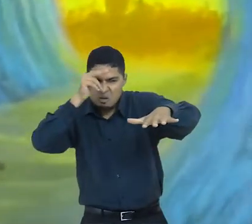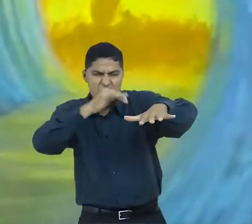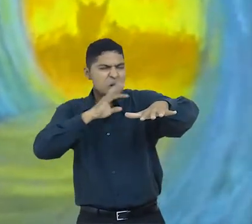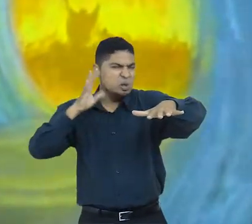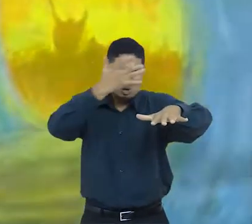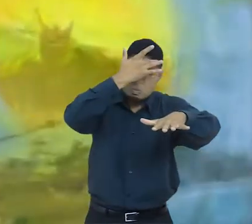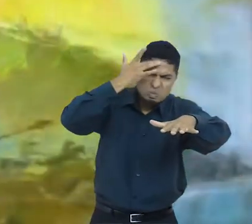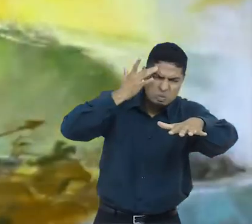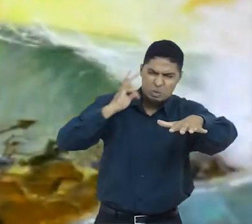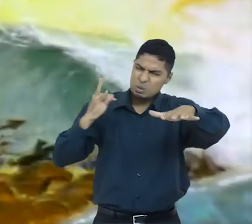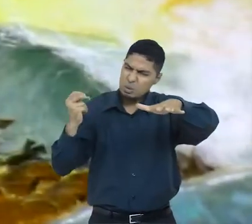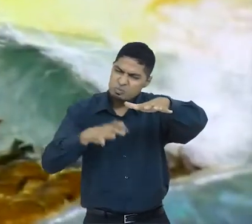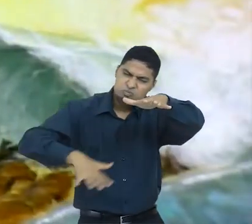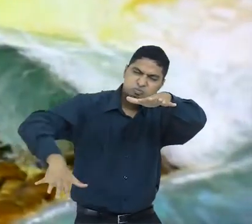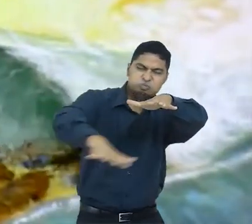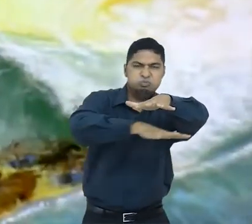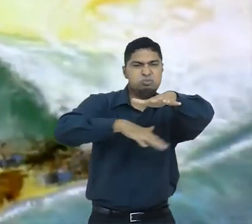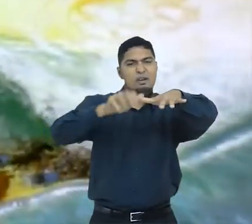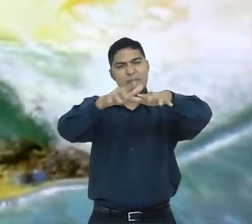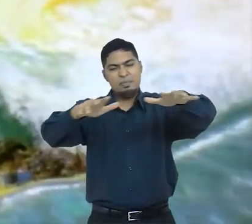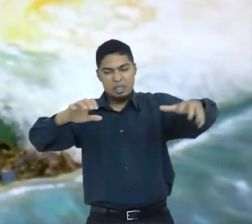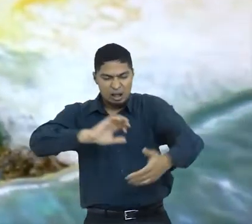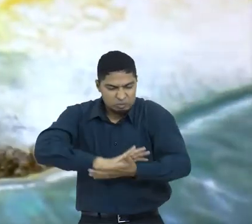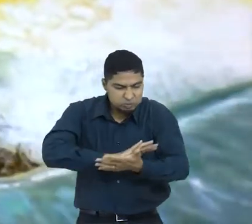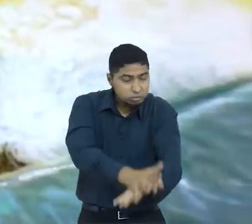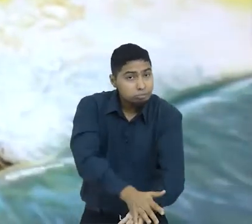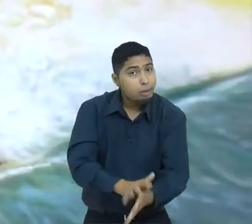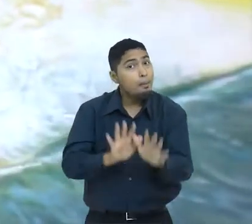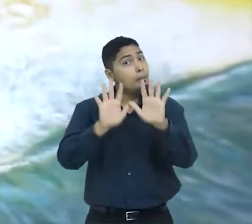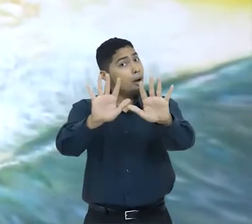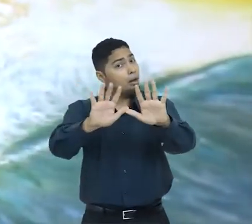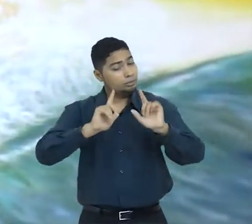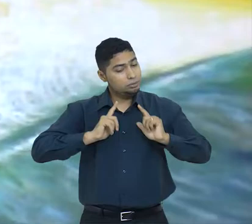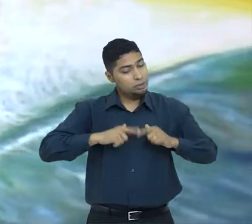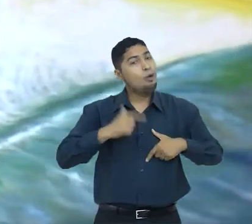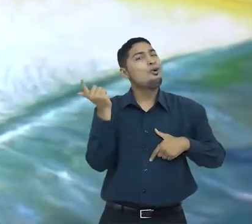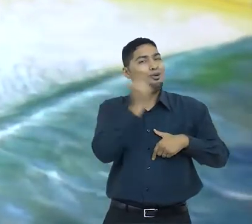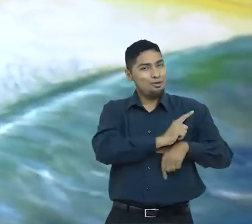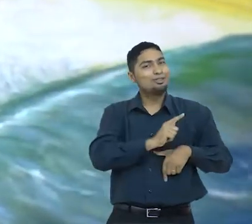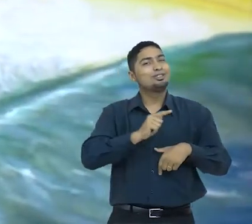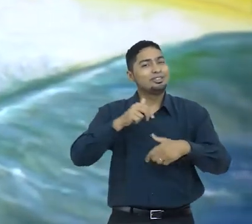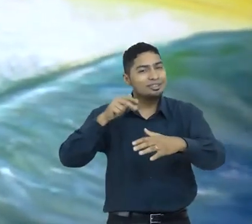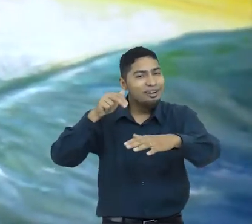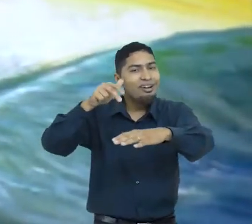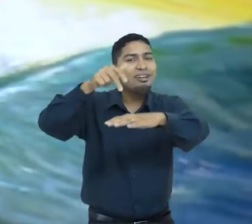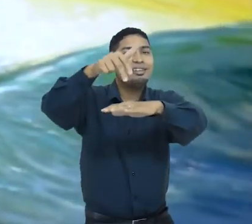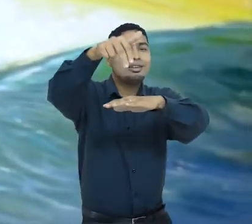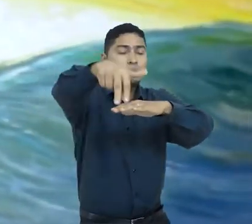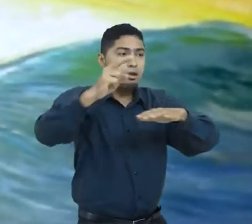seus cavalos. Tudo e todos foram destruídos. Mas os hebreus atravessaram em terra seca. Quando eles viram o